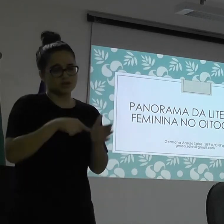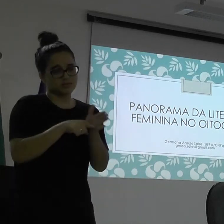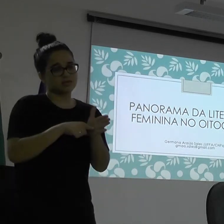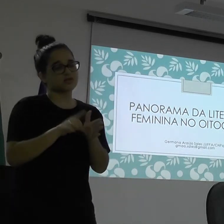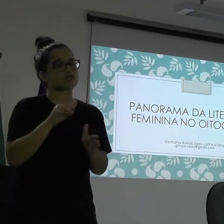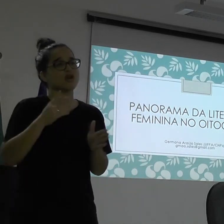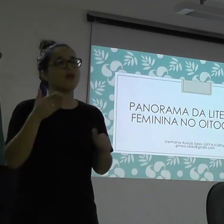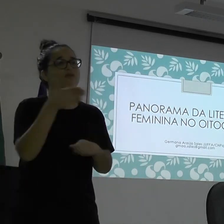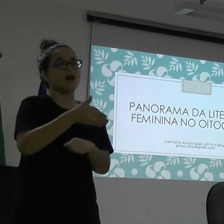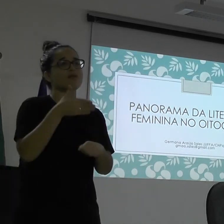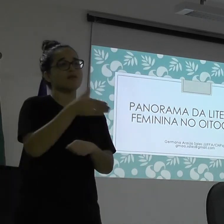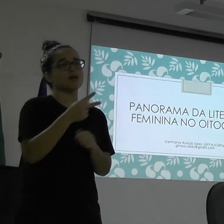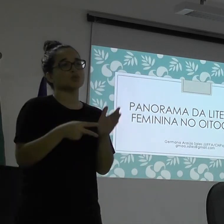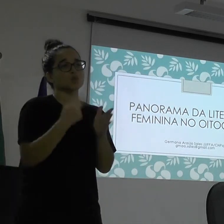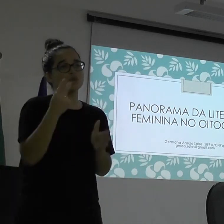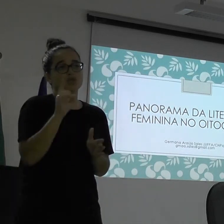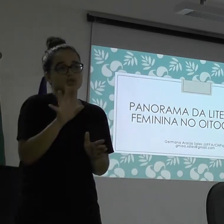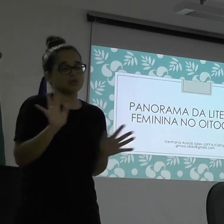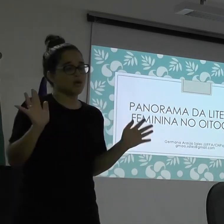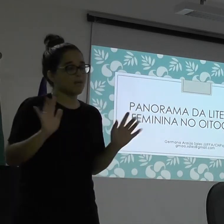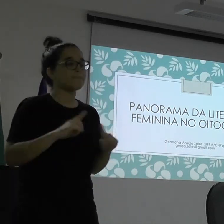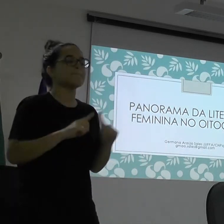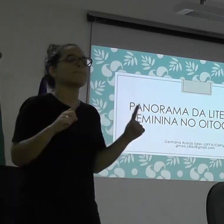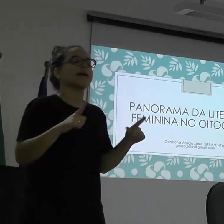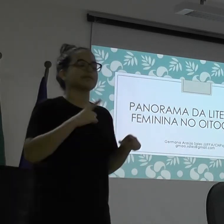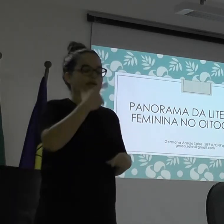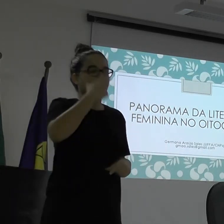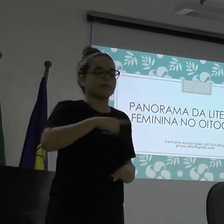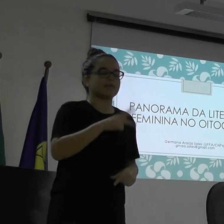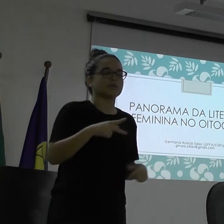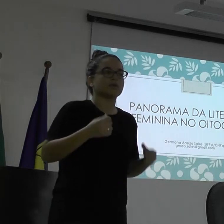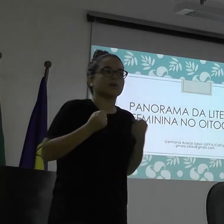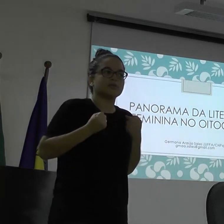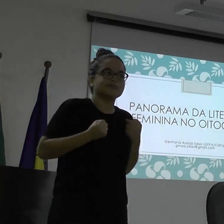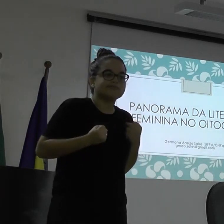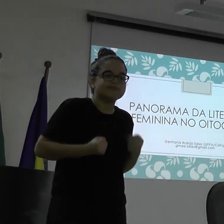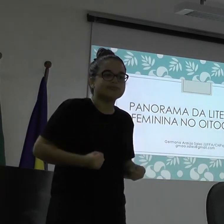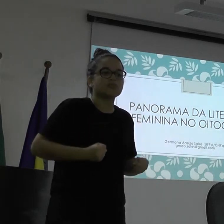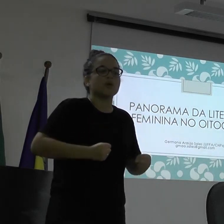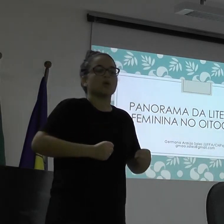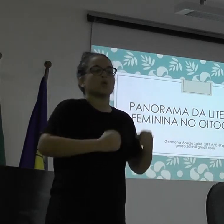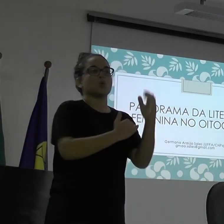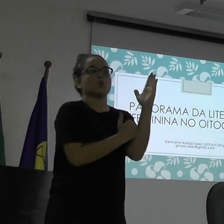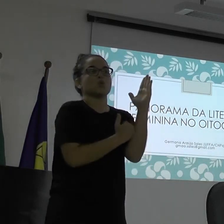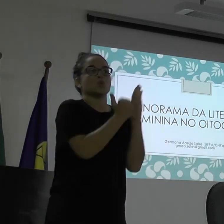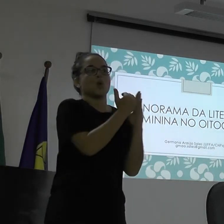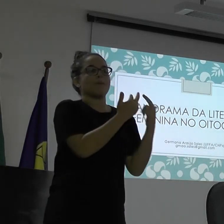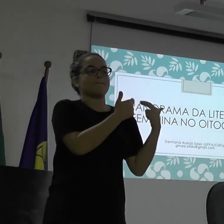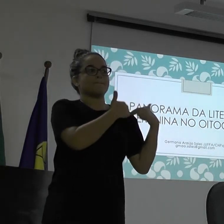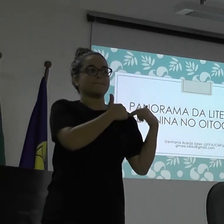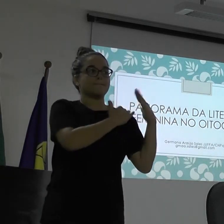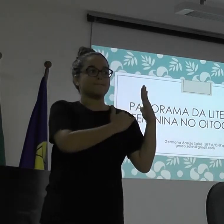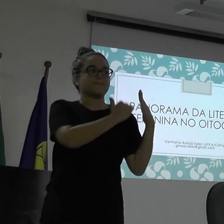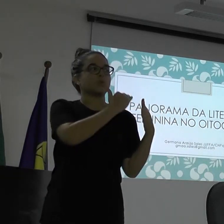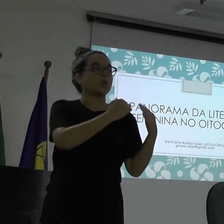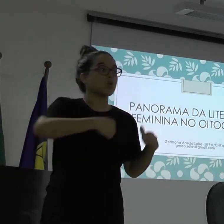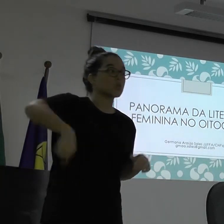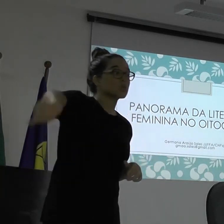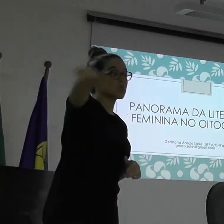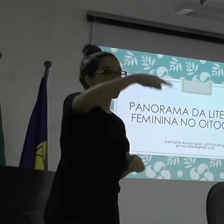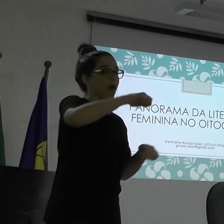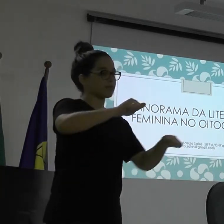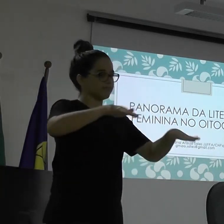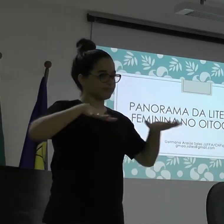instituição? Há. Mas há os sobrecarregados. Tá? Eu acho que nós que estamos aqui somos